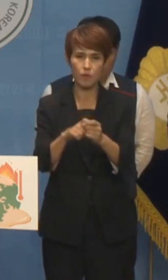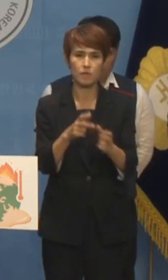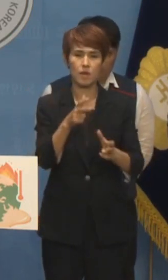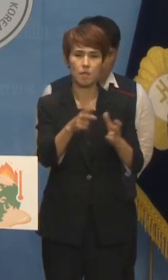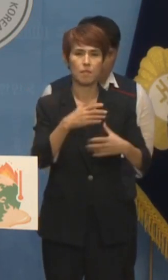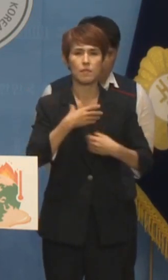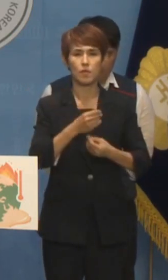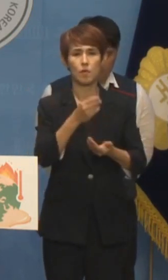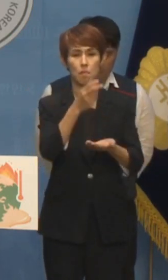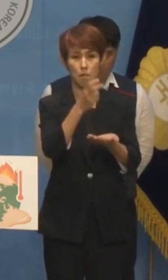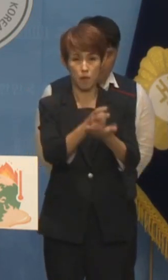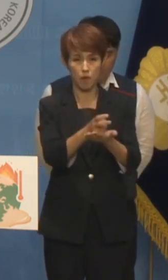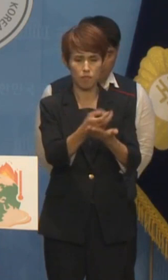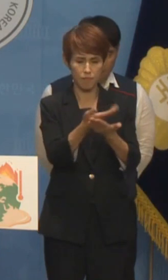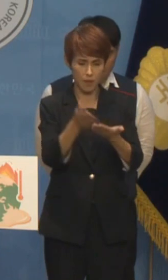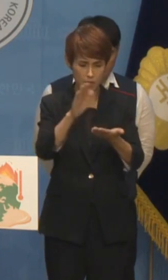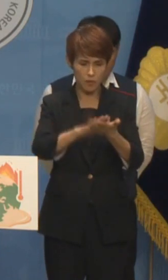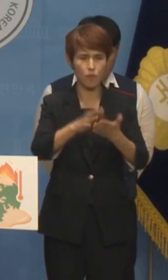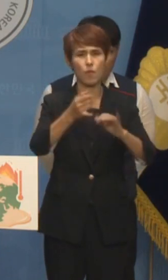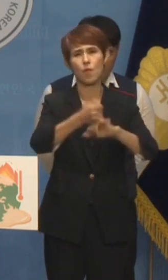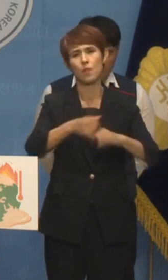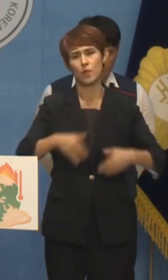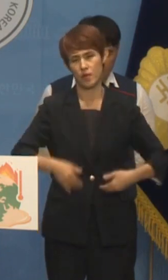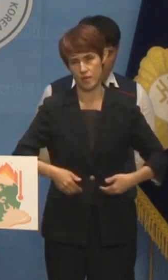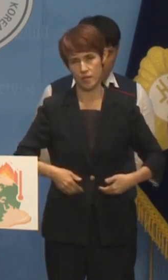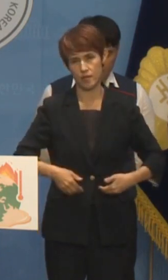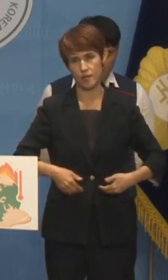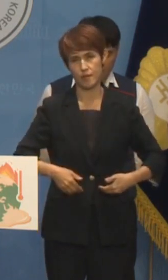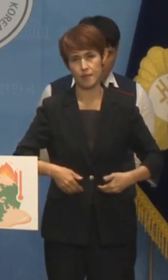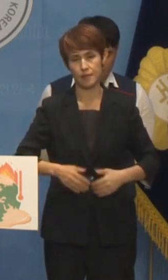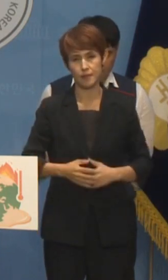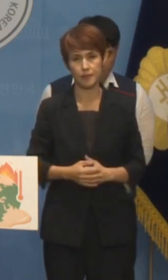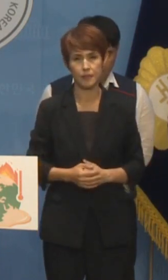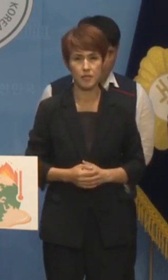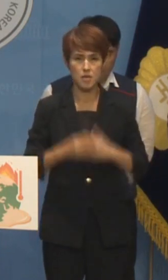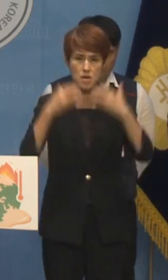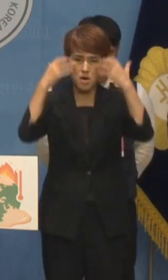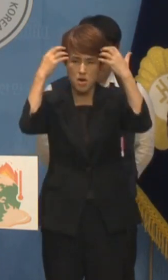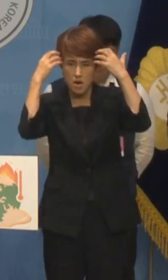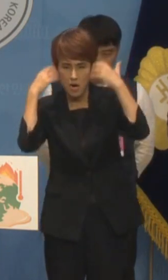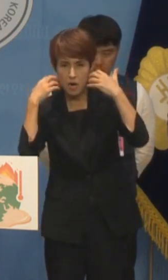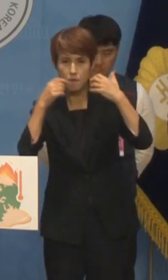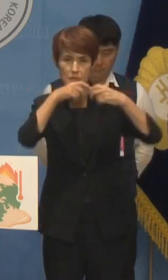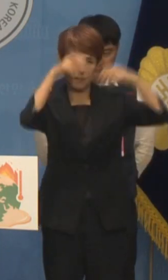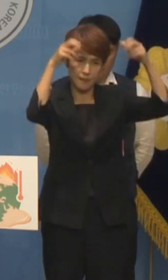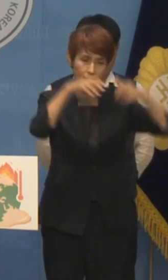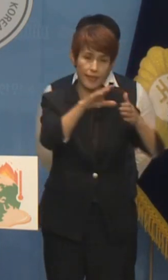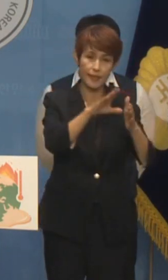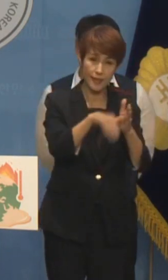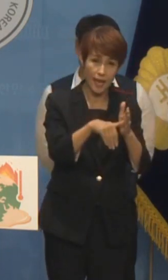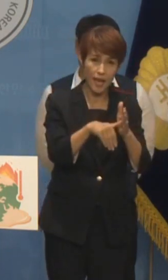산업안전보건법의 개정은 너무나 필수적이다. 그래서 하루빨리 지금 폭염과 폭우가 있을 때